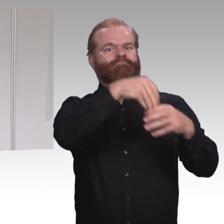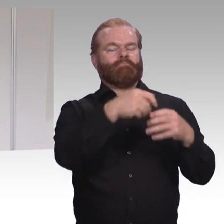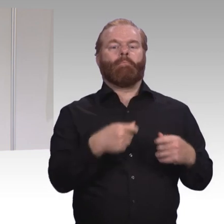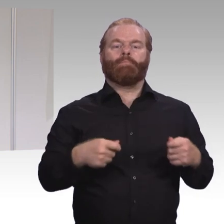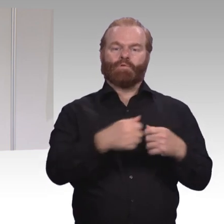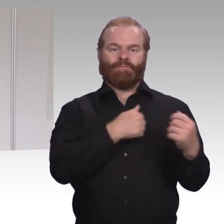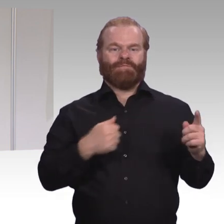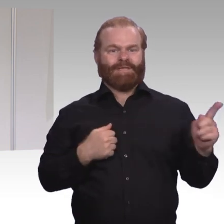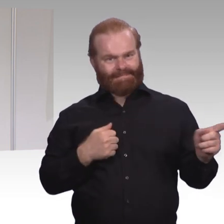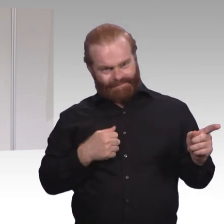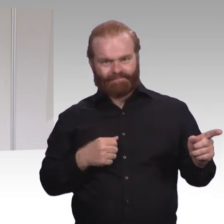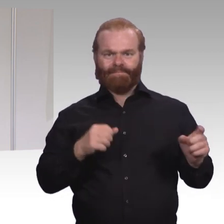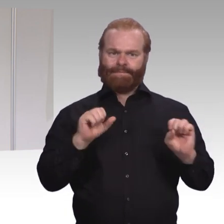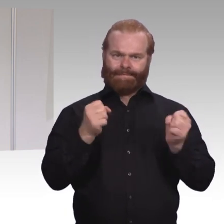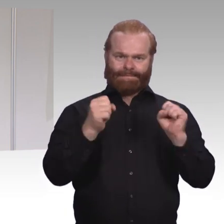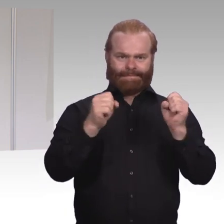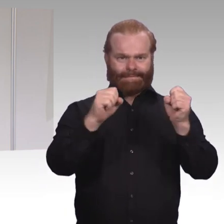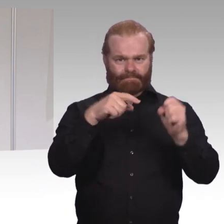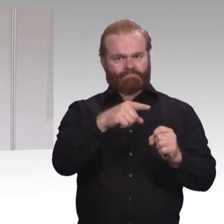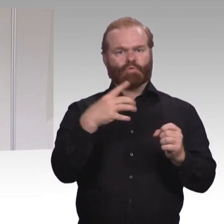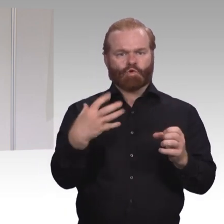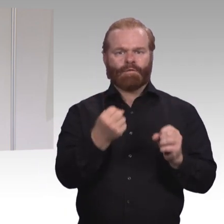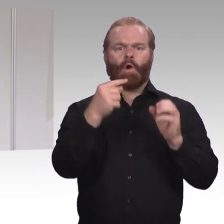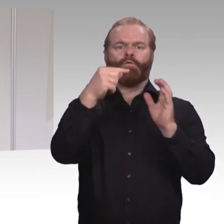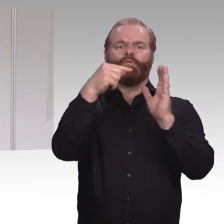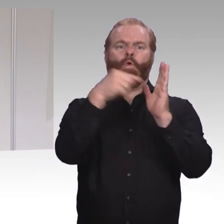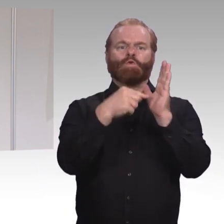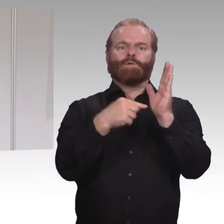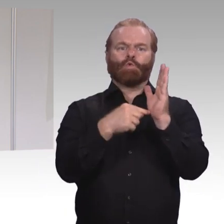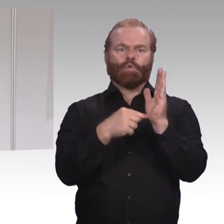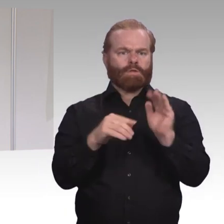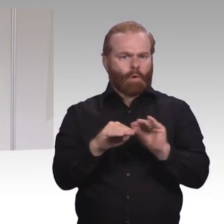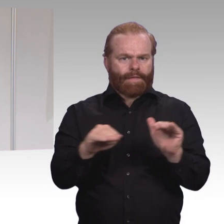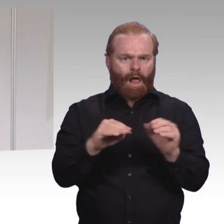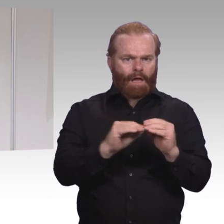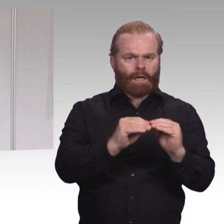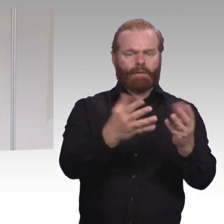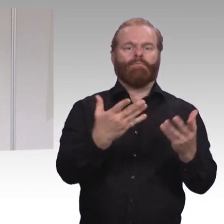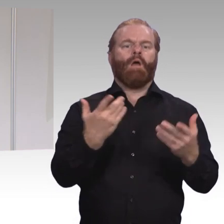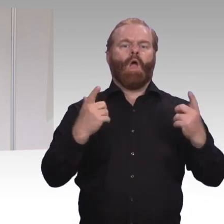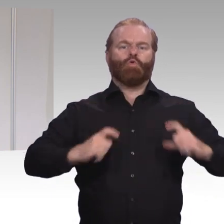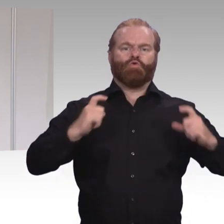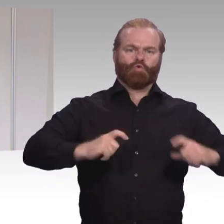alle Familien mit ein, denn die haben oft ein schweres Los mitzutragen.